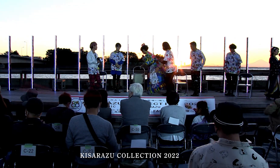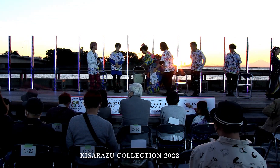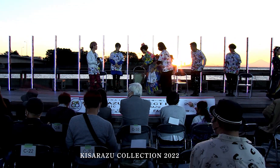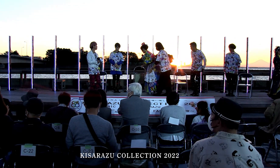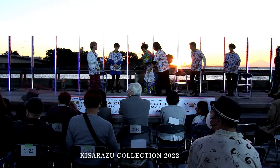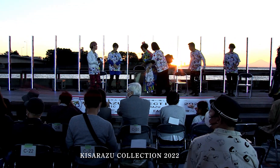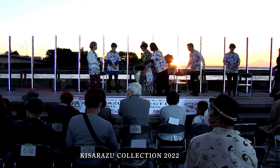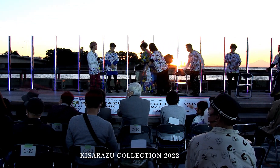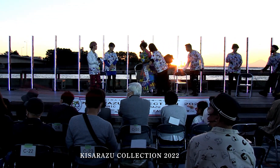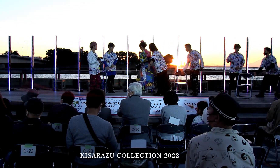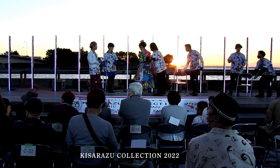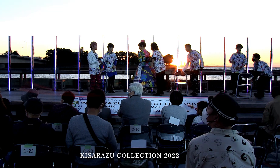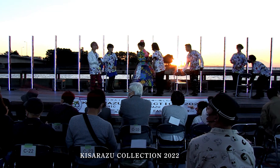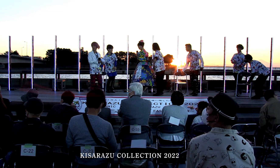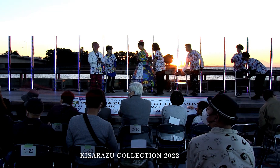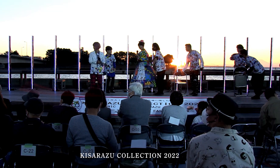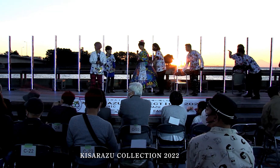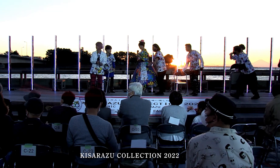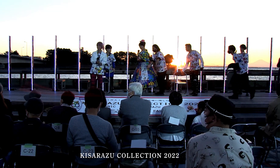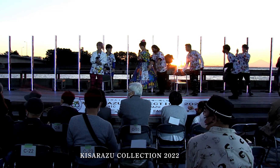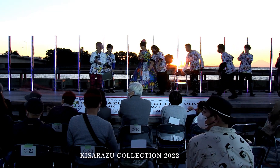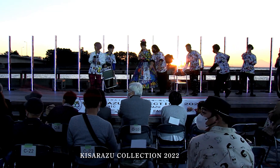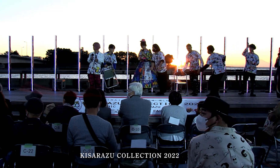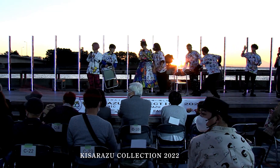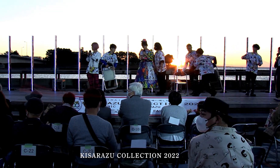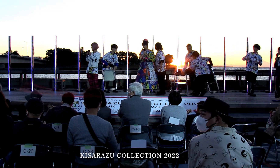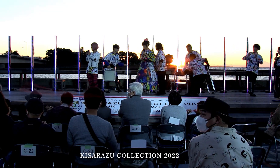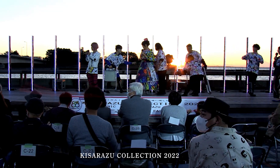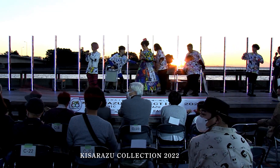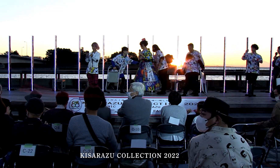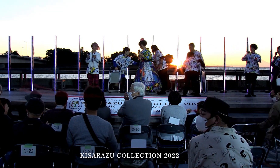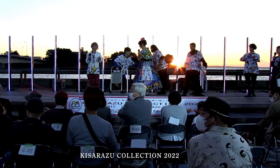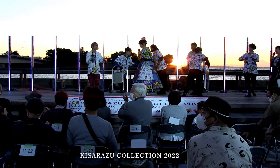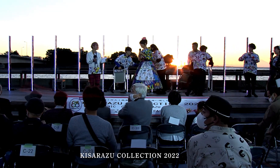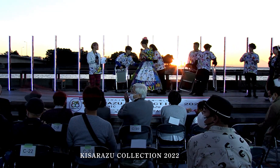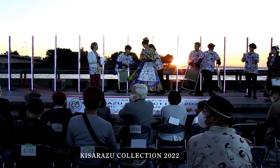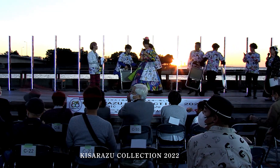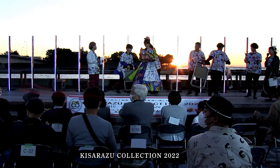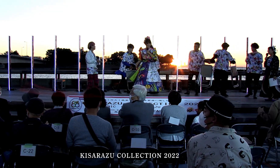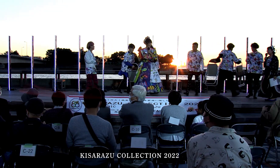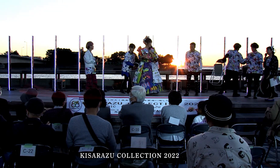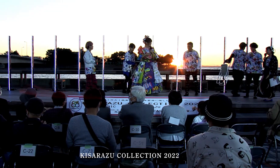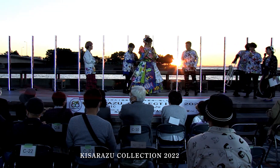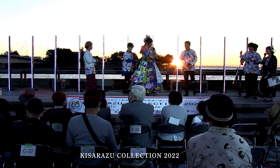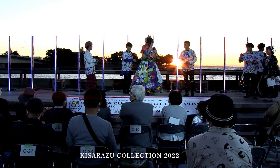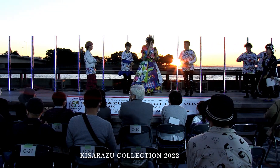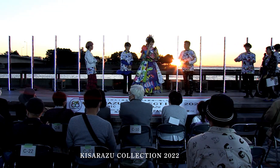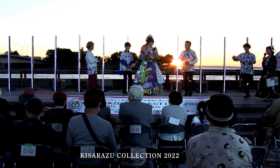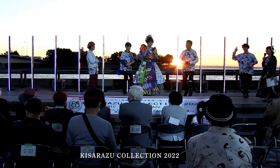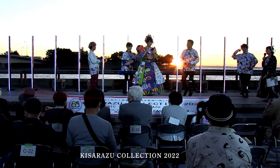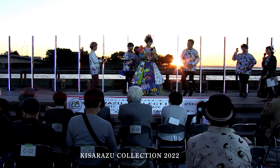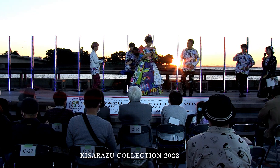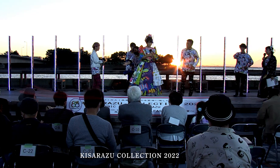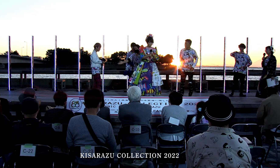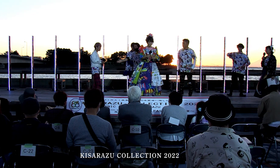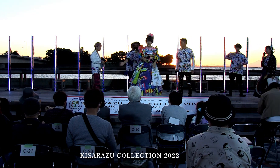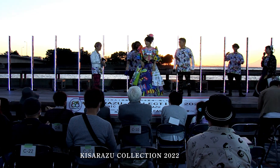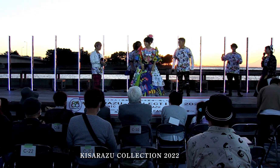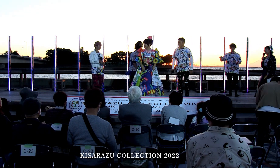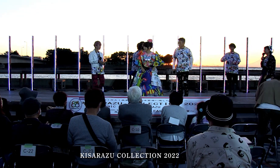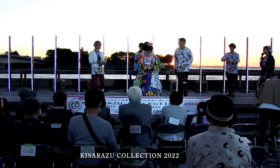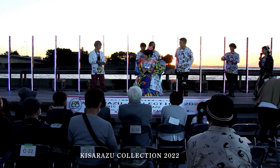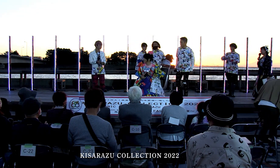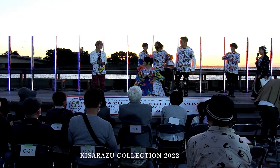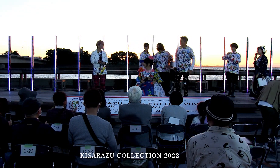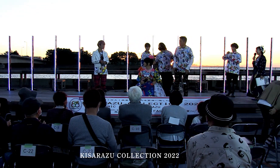をお願いいたします。本日活躍してくださいましたキッズモデルの皆さん、総合 MC の皆さん、